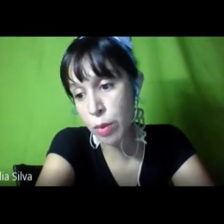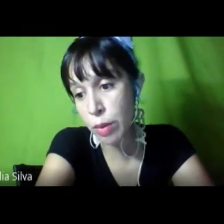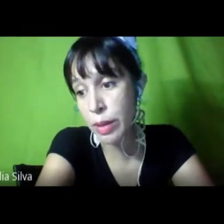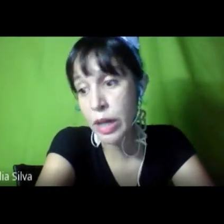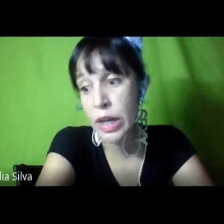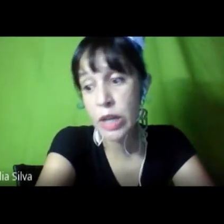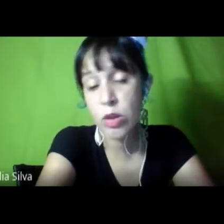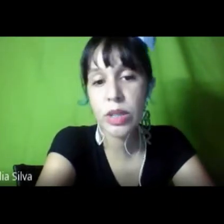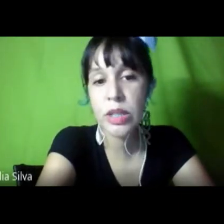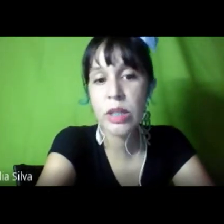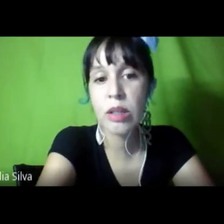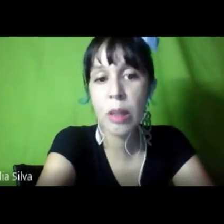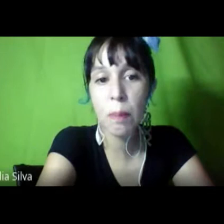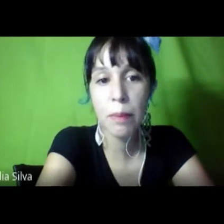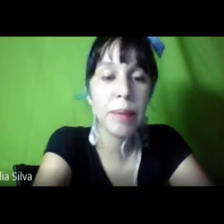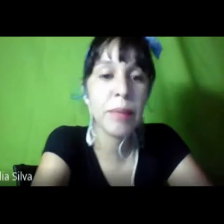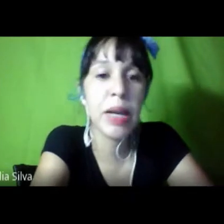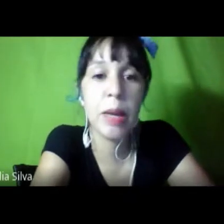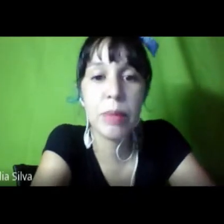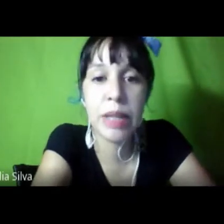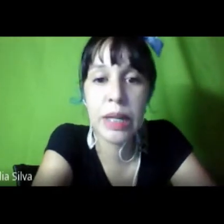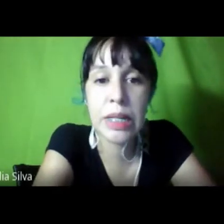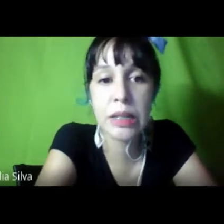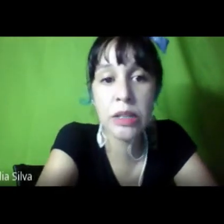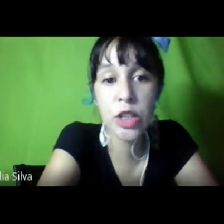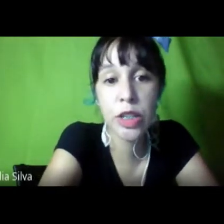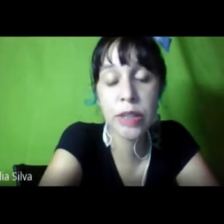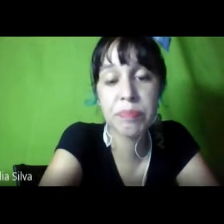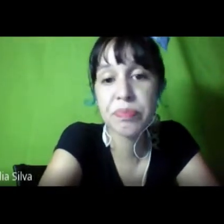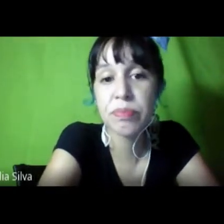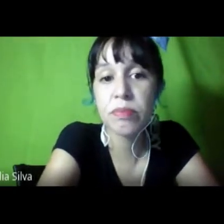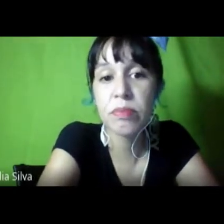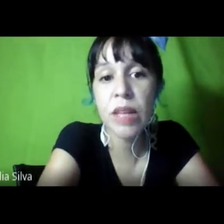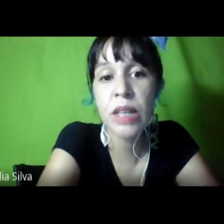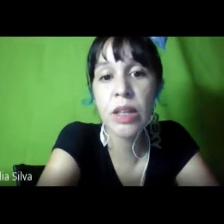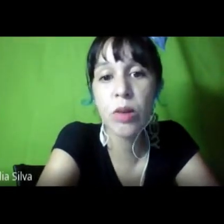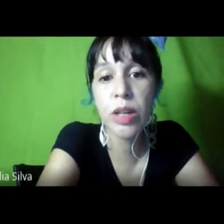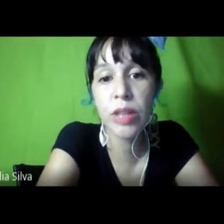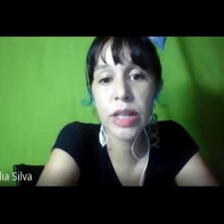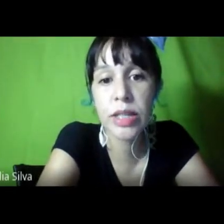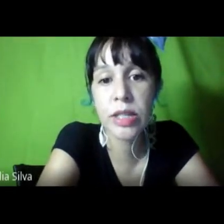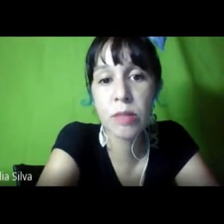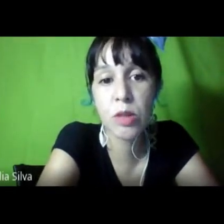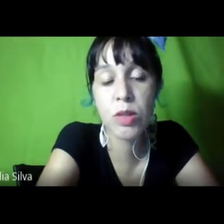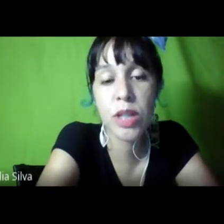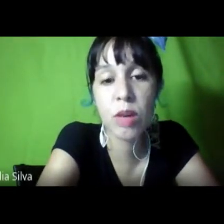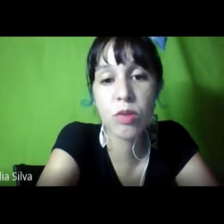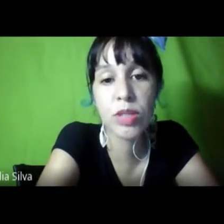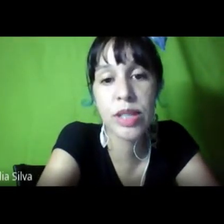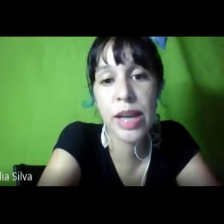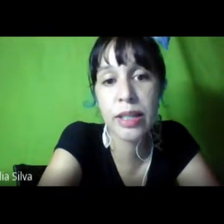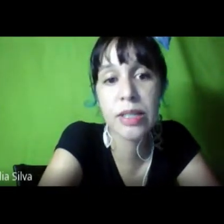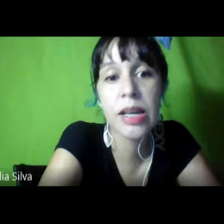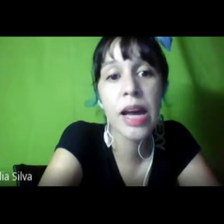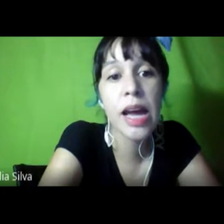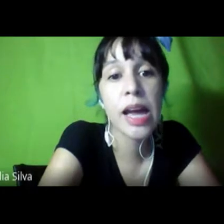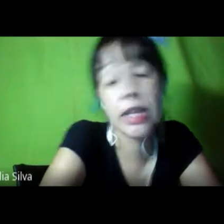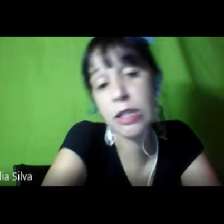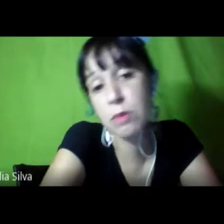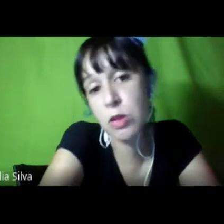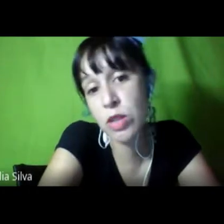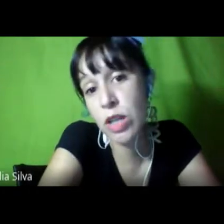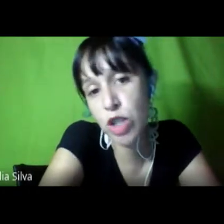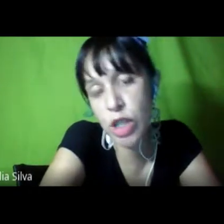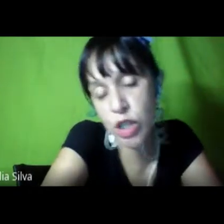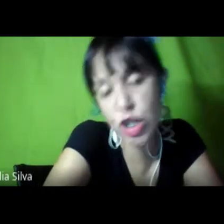era o problema. Isso acontecia também na época da Grécia Antiga. Então, o que acontece? Essas pessoas que eram consideradas,